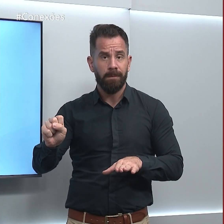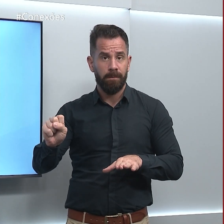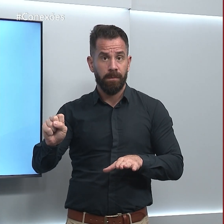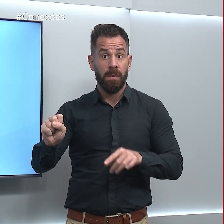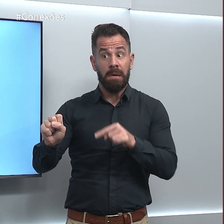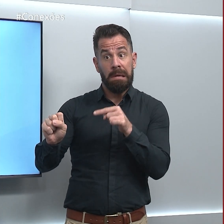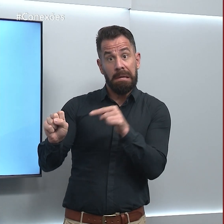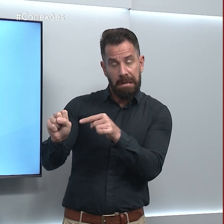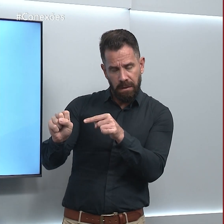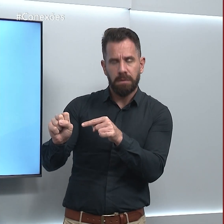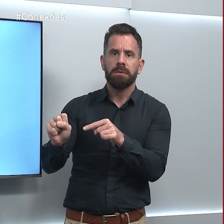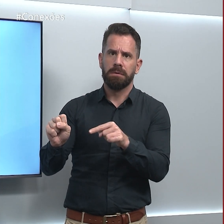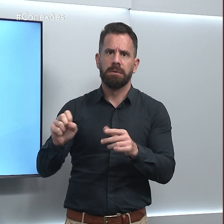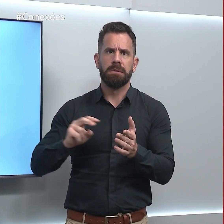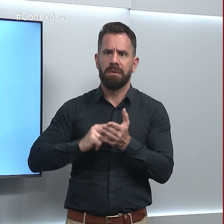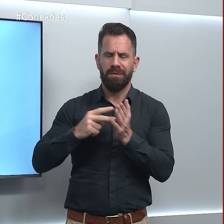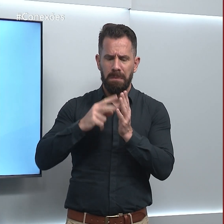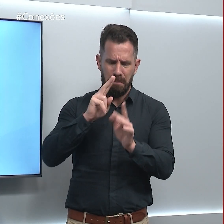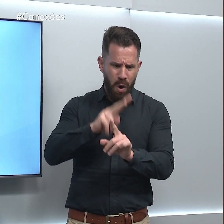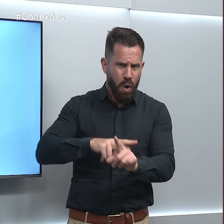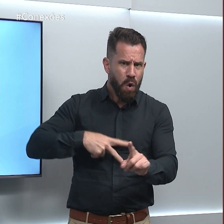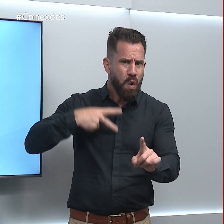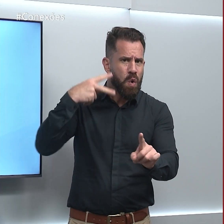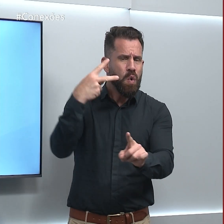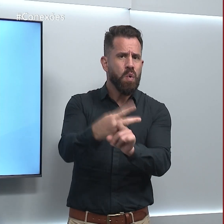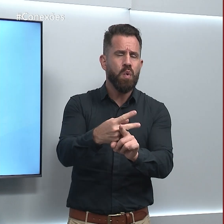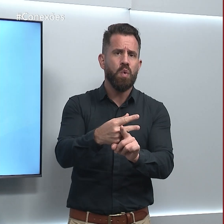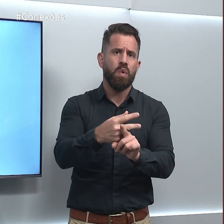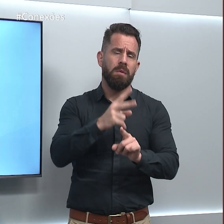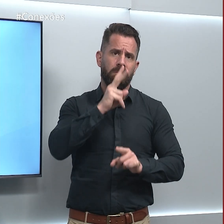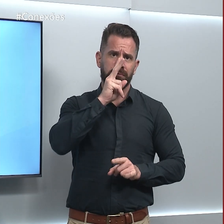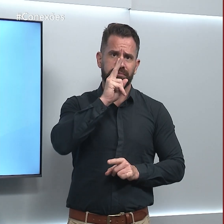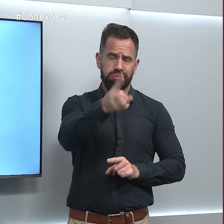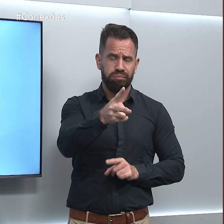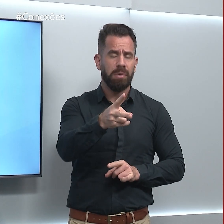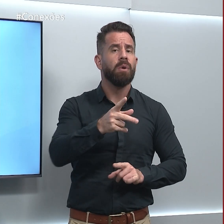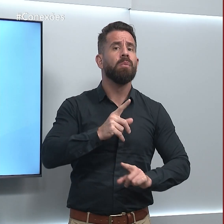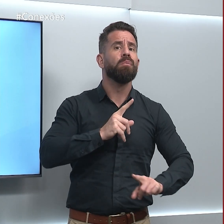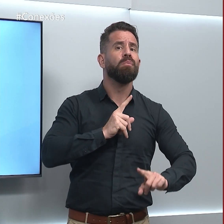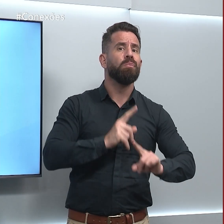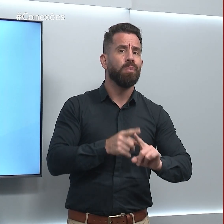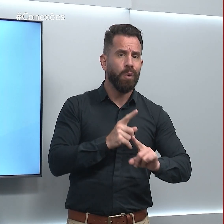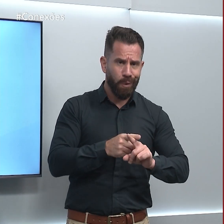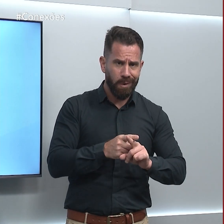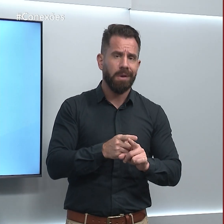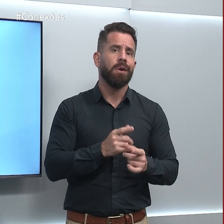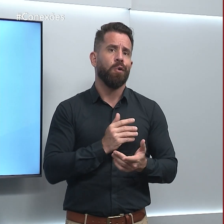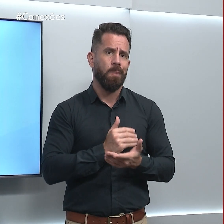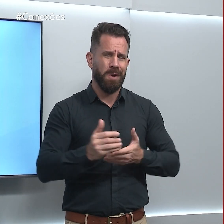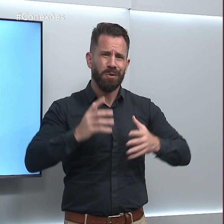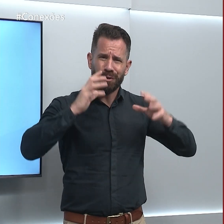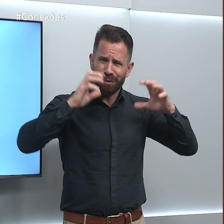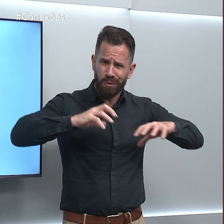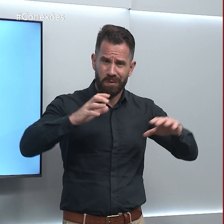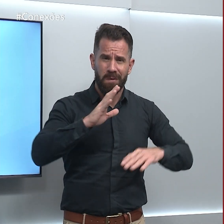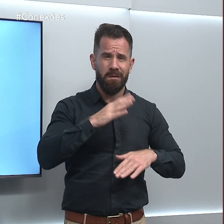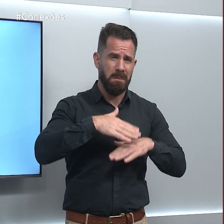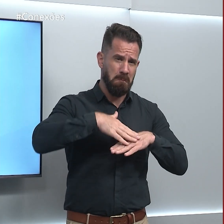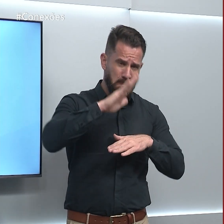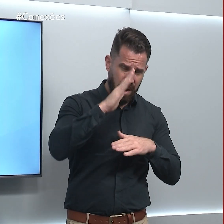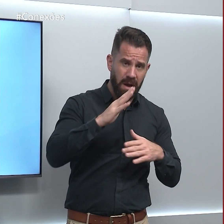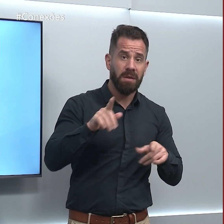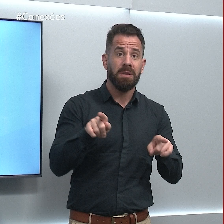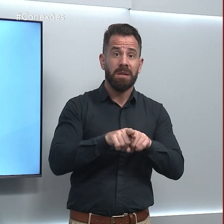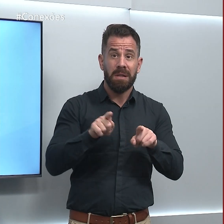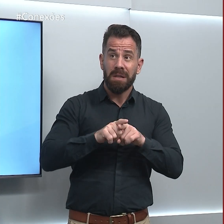esse número, 7 vezes maior, envolve vários motivos, entre eles, aumento das chuvas, clima